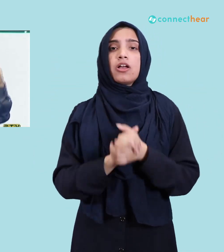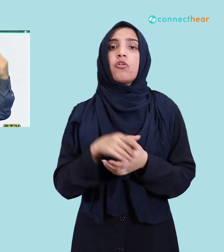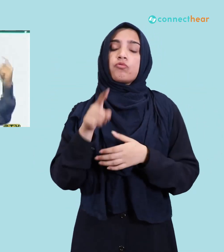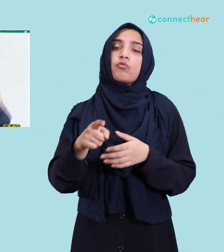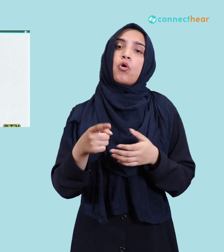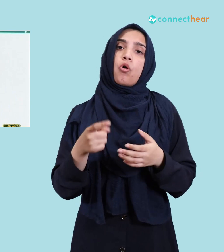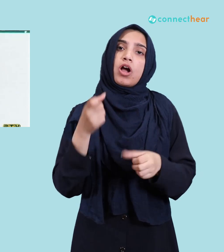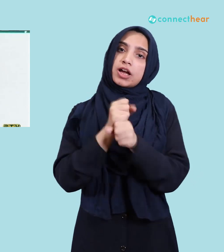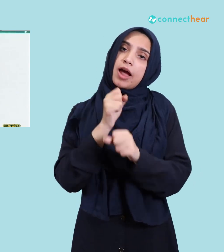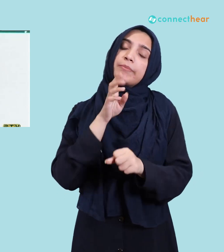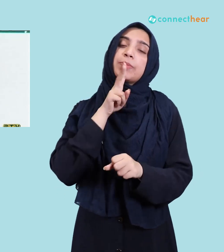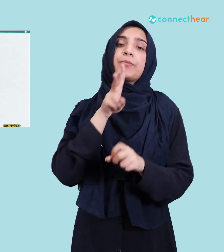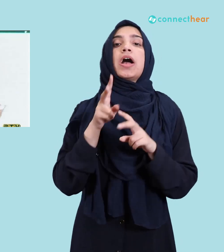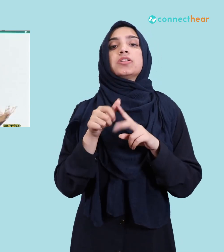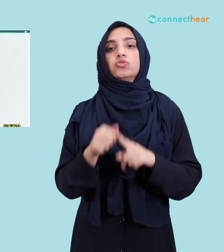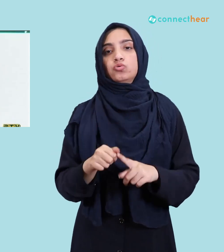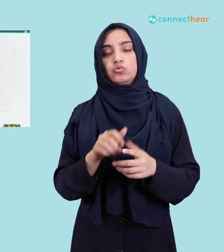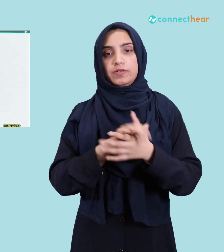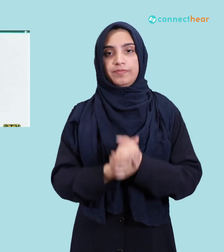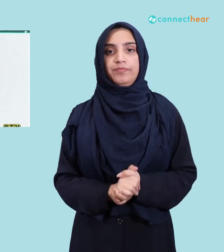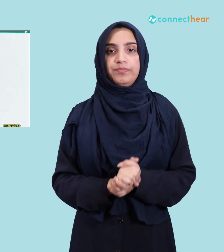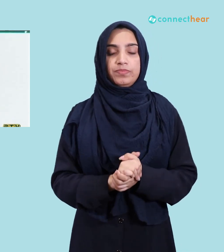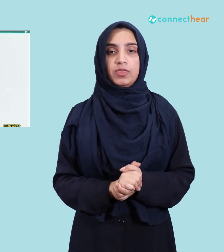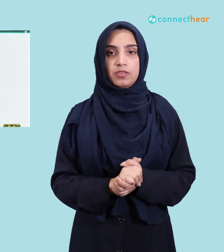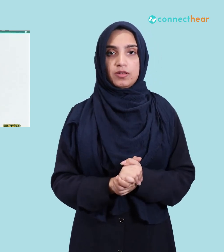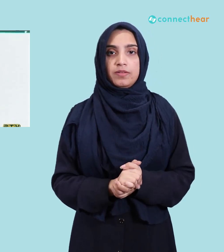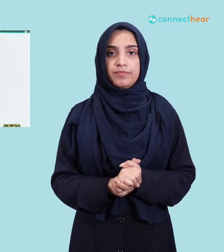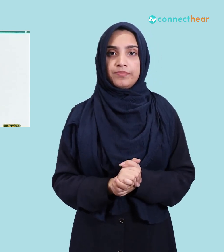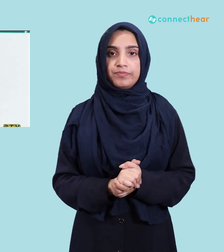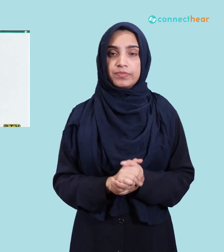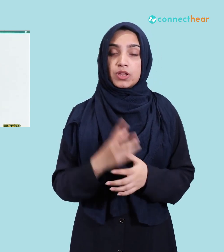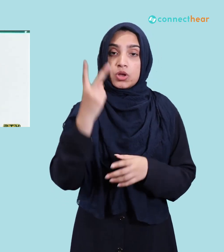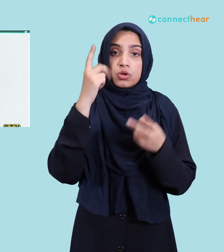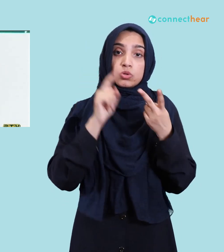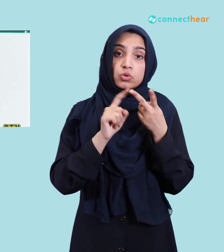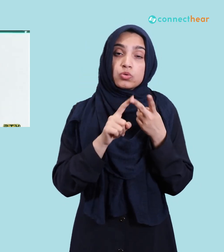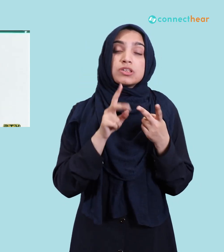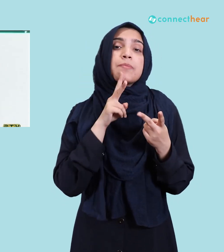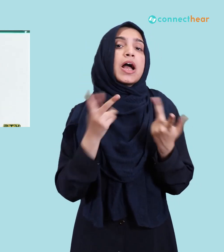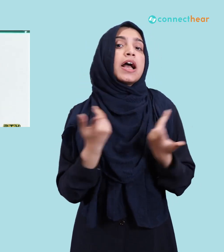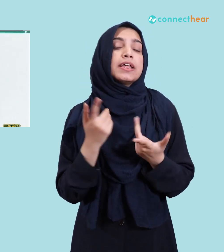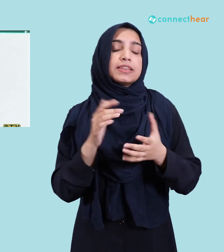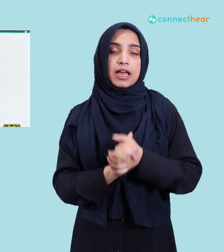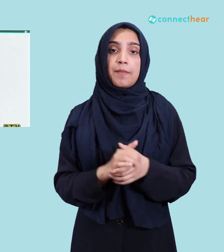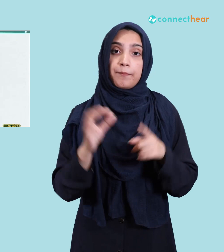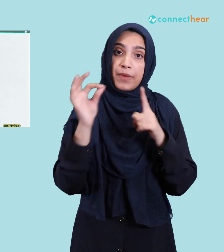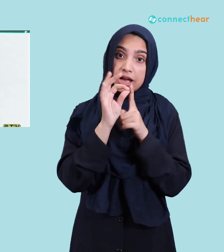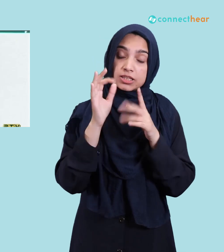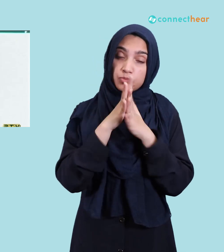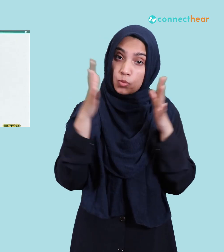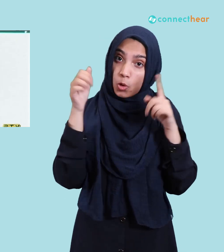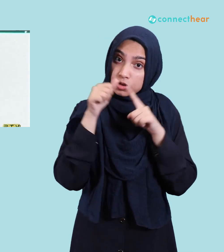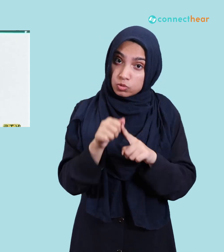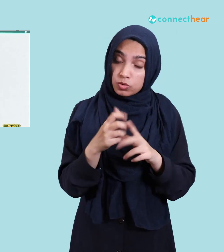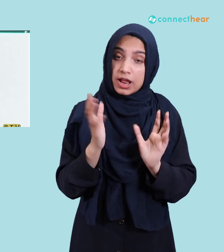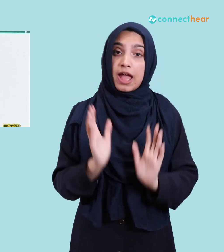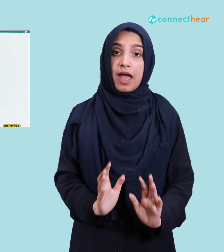کی قیمتیں بڑھتی جاتی ہیں صرف اسپیکولیشن پہ. دوسری چیز جو پاکستان کو سب سے زیادہ ضرورت ہے،